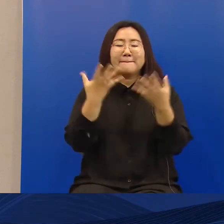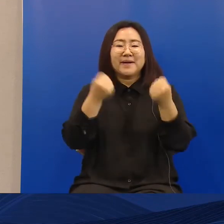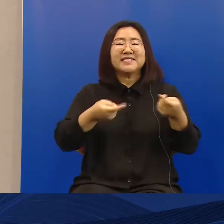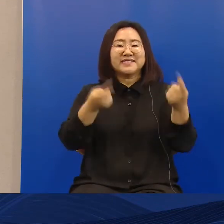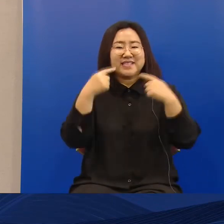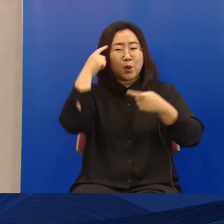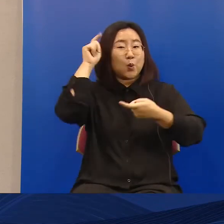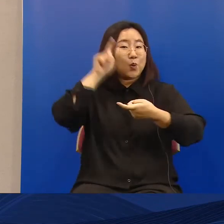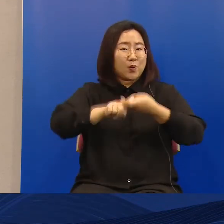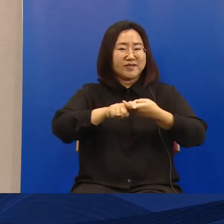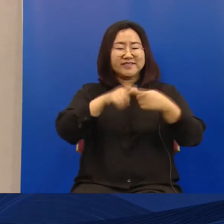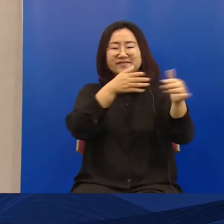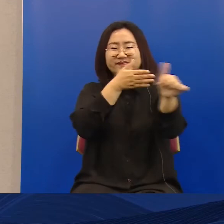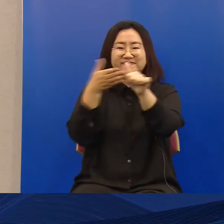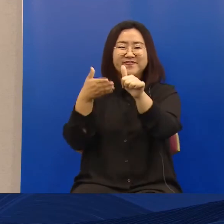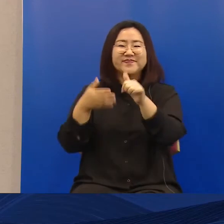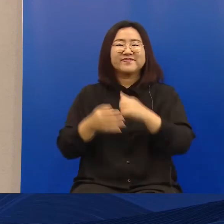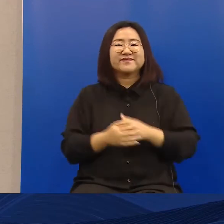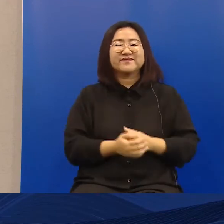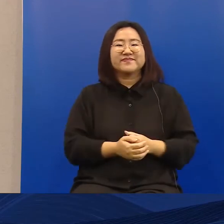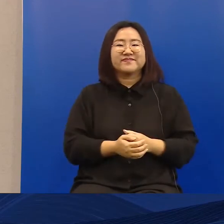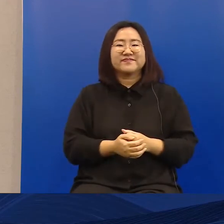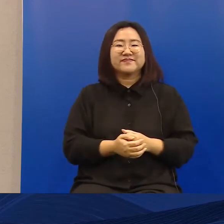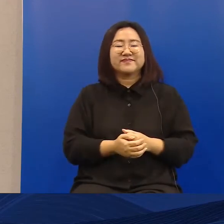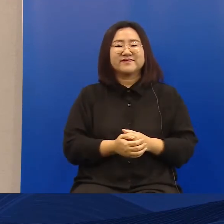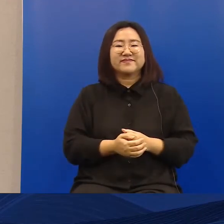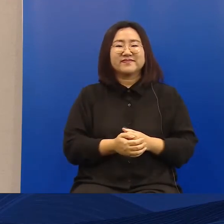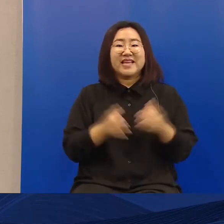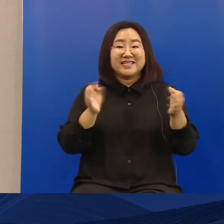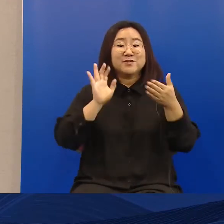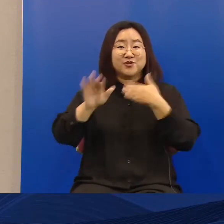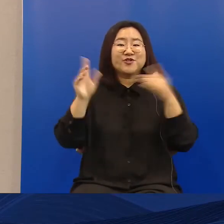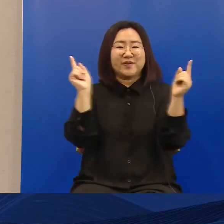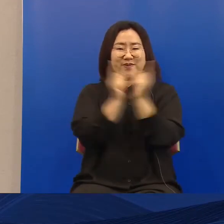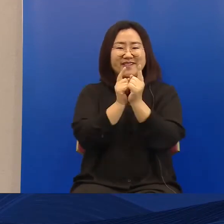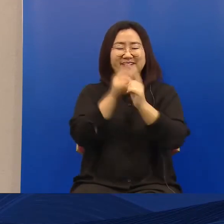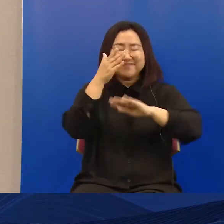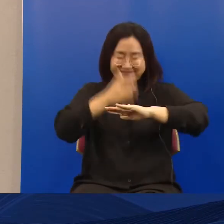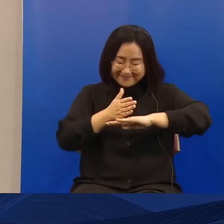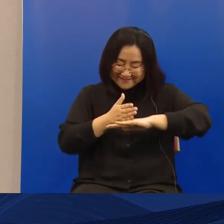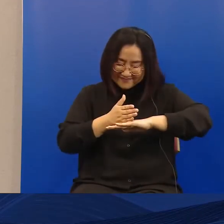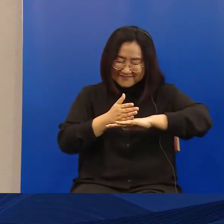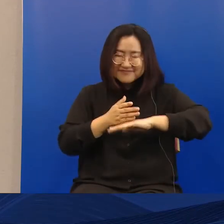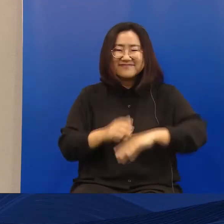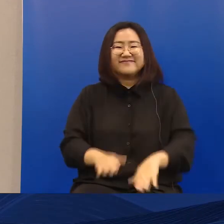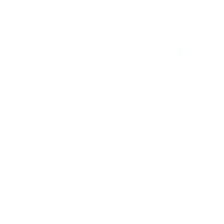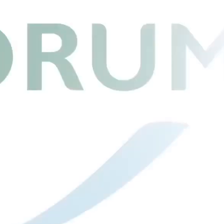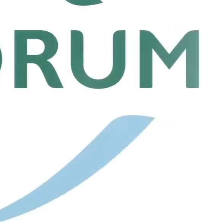참여와 관심을 부탁을 드리겠습니다. 자, 모두 잠시 후에 뵙겠습니다. 감사합니다.